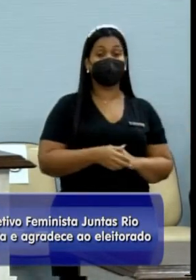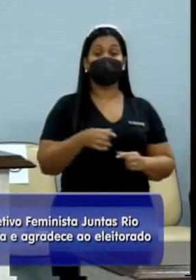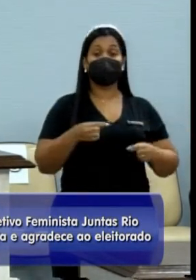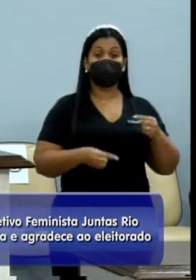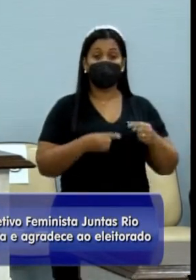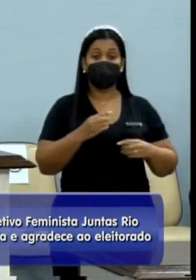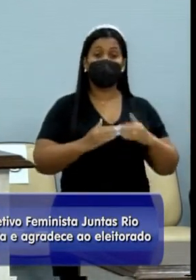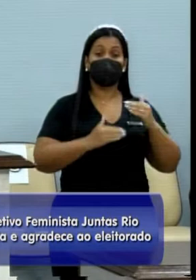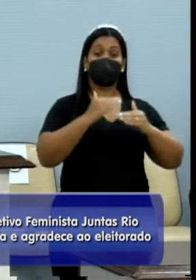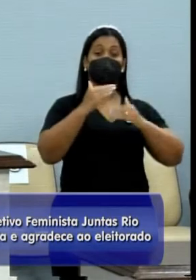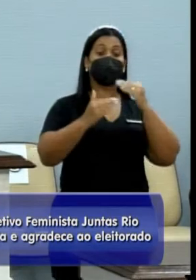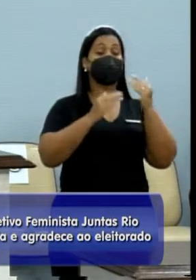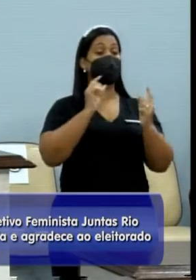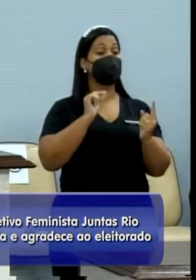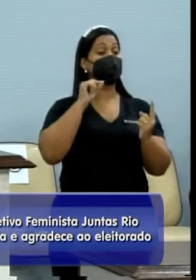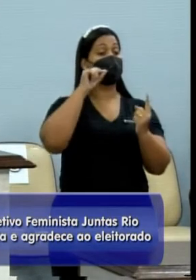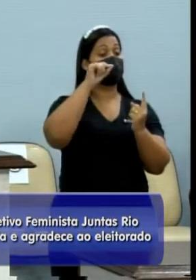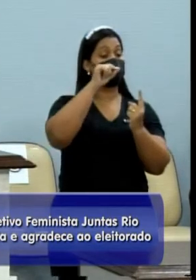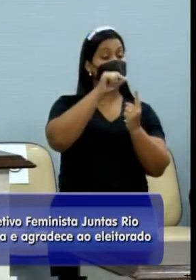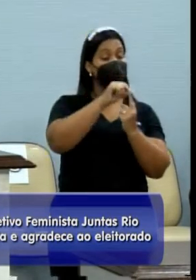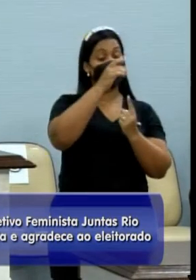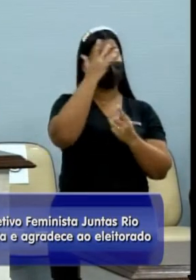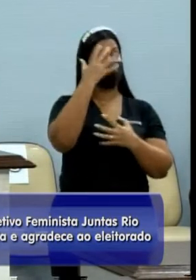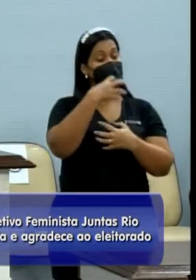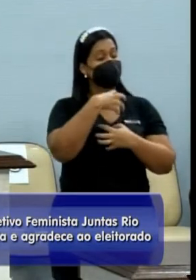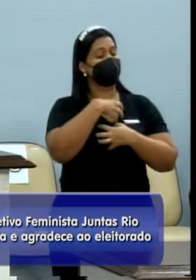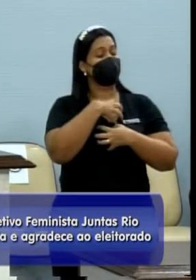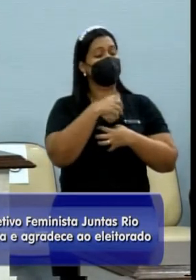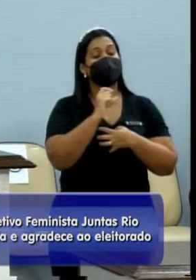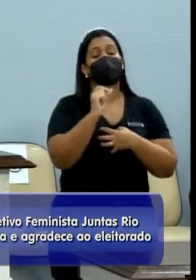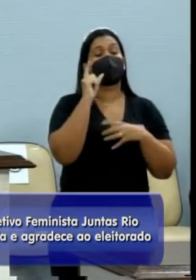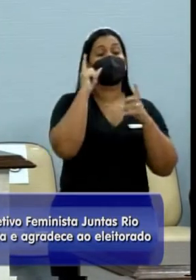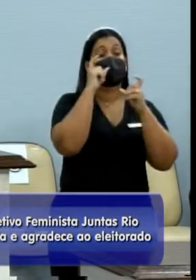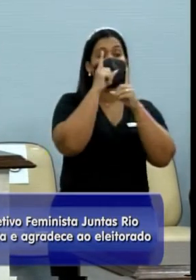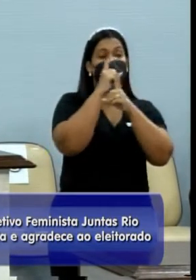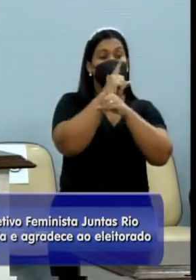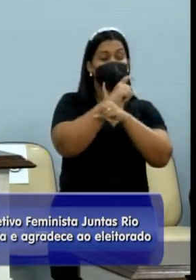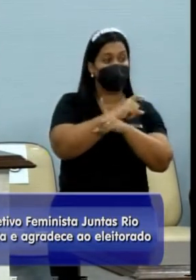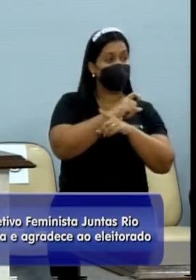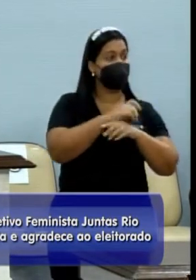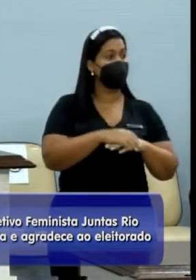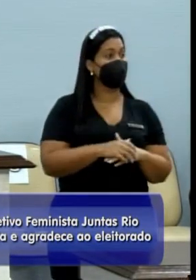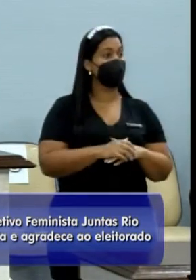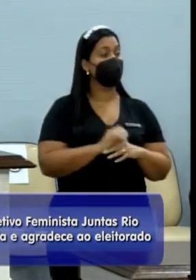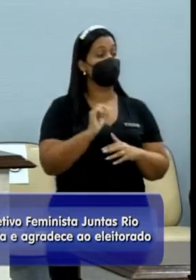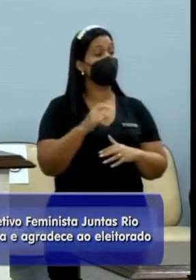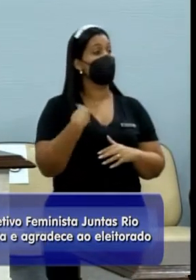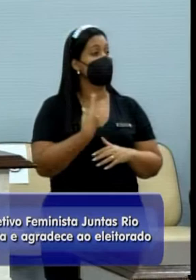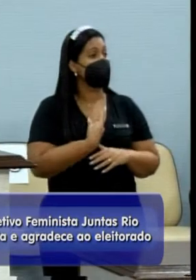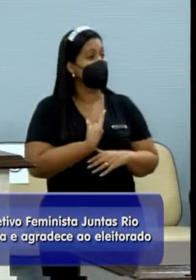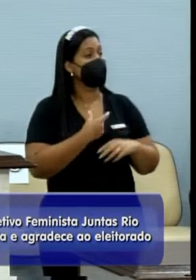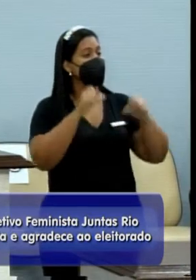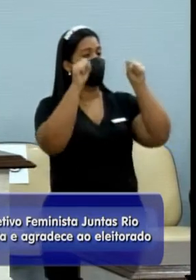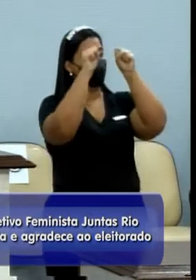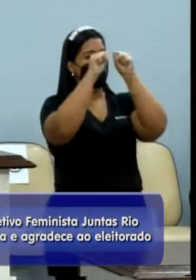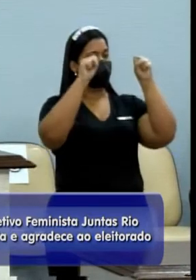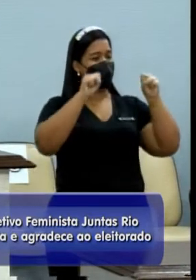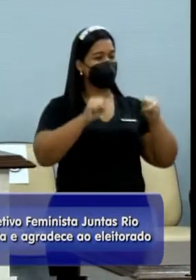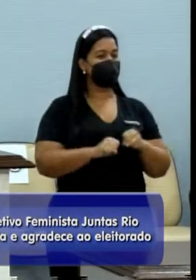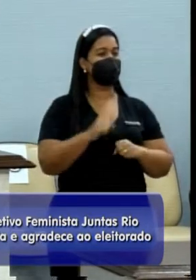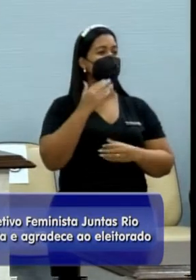com ideais de quem sente na pele as dificuldades do nosso sistema, das